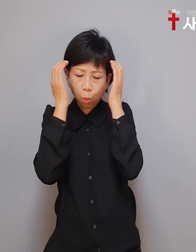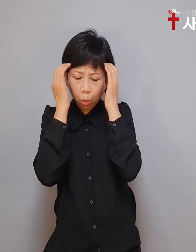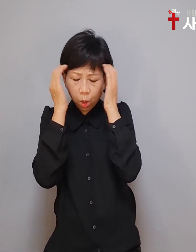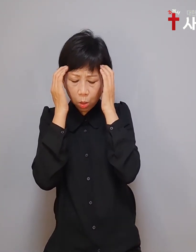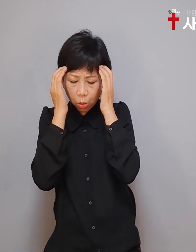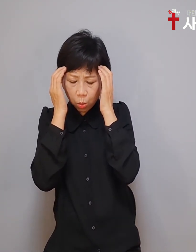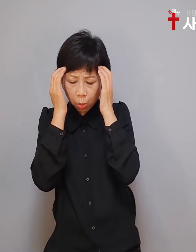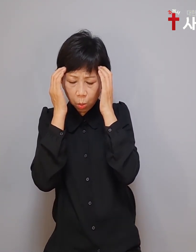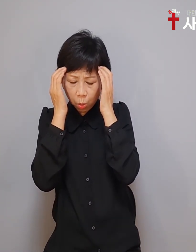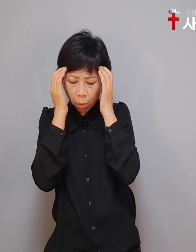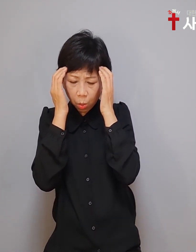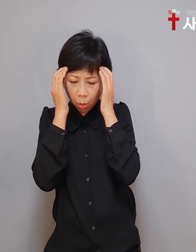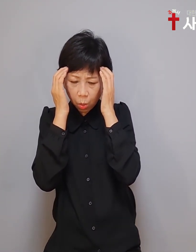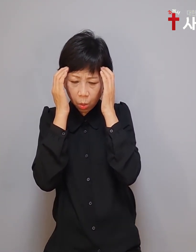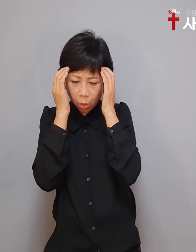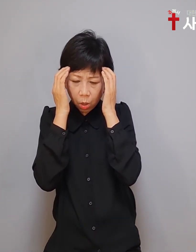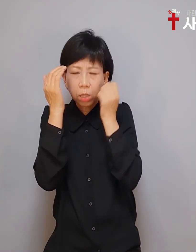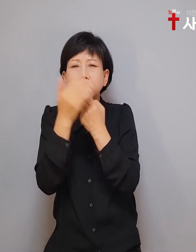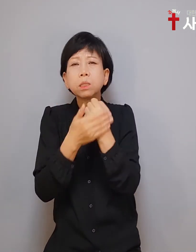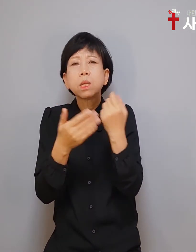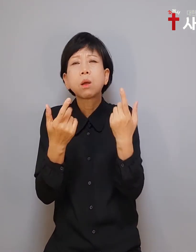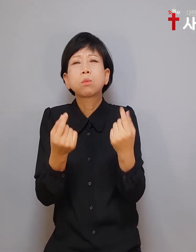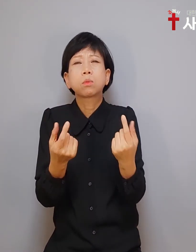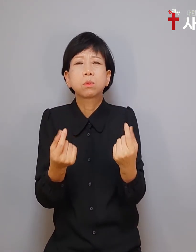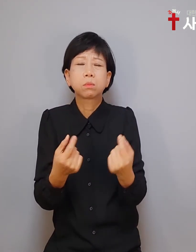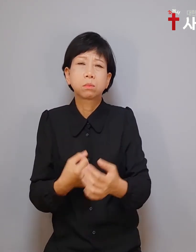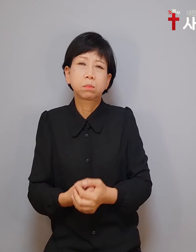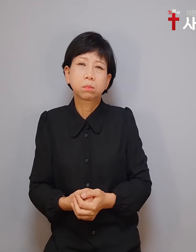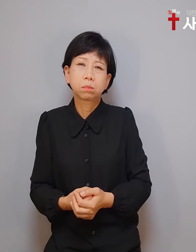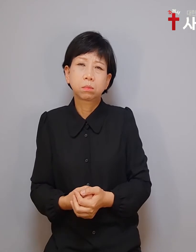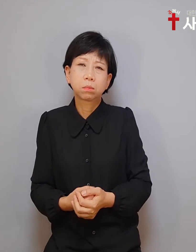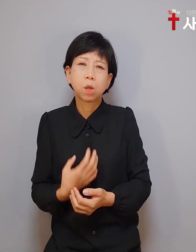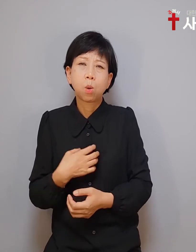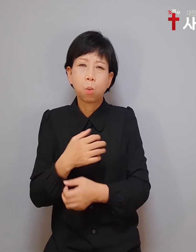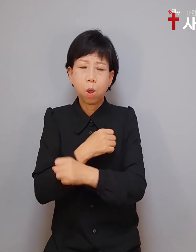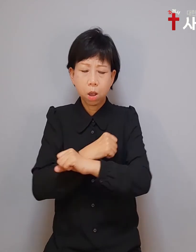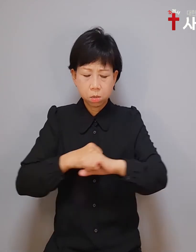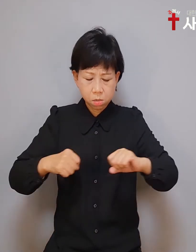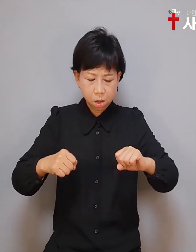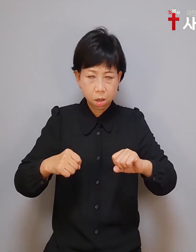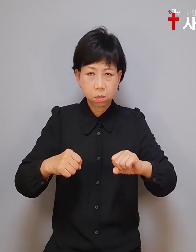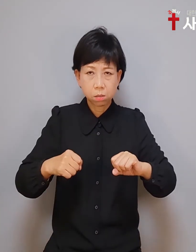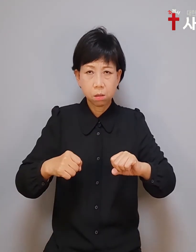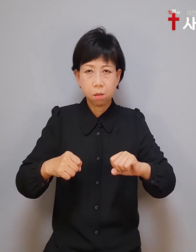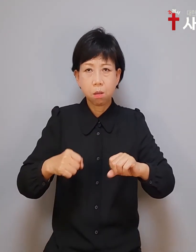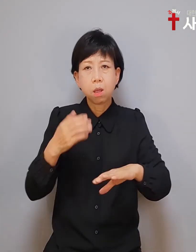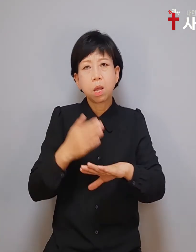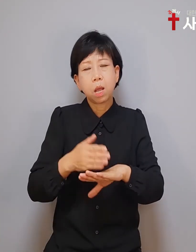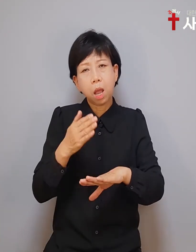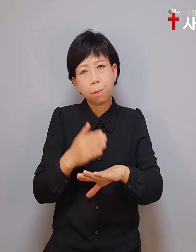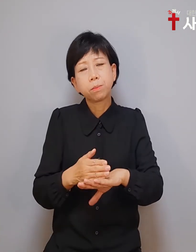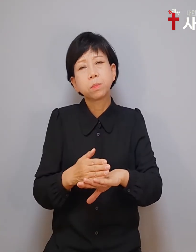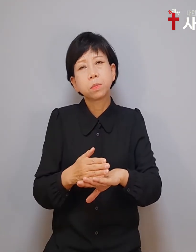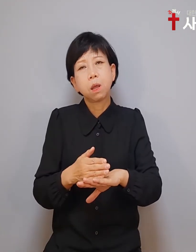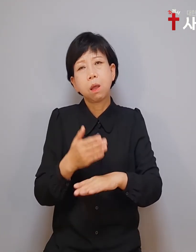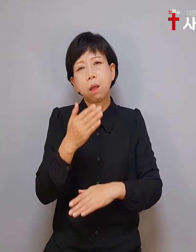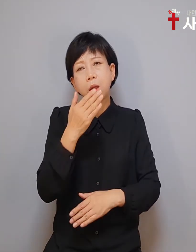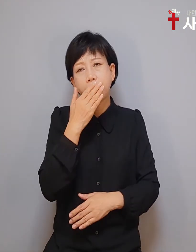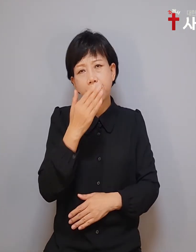은혜입니다. 광야 속에서 감사할 수 있는 이 믿음의 분량이 되실 수 있기를